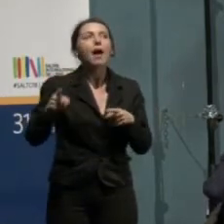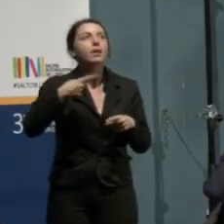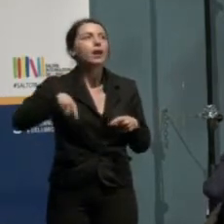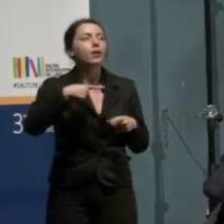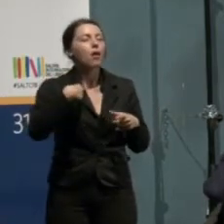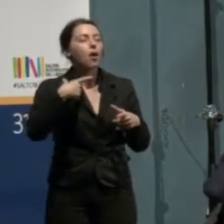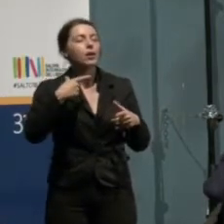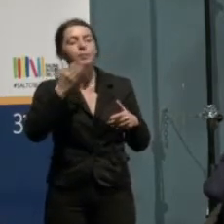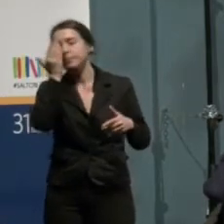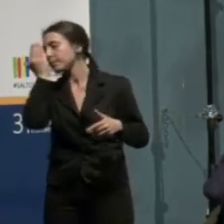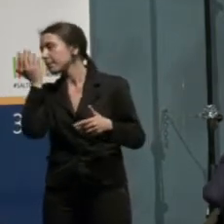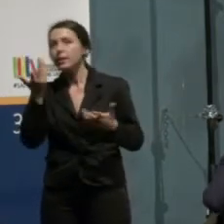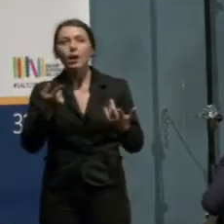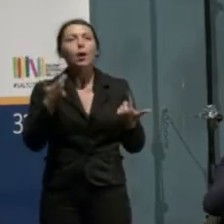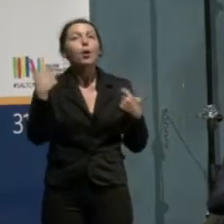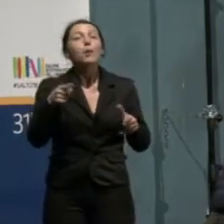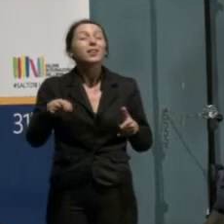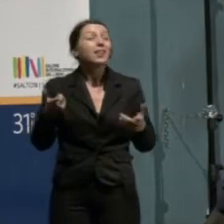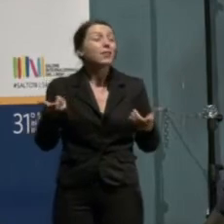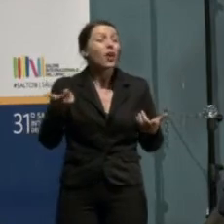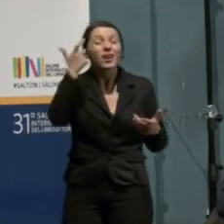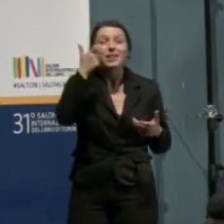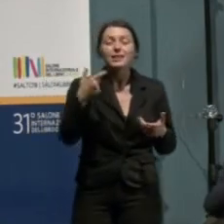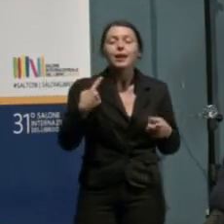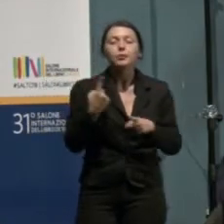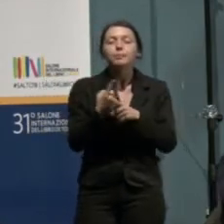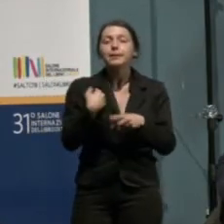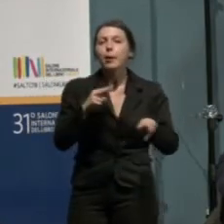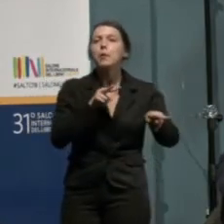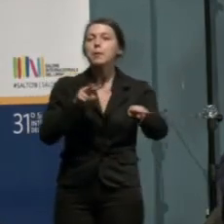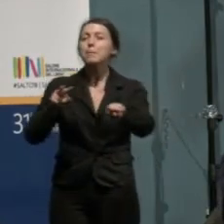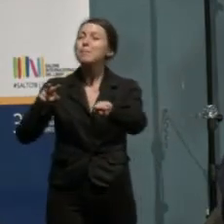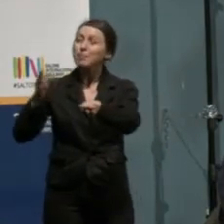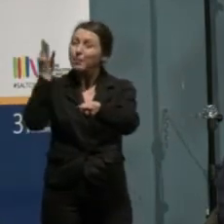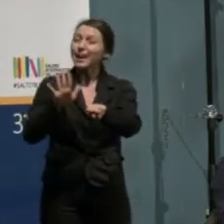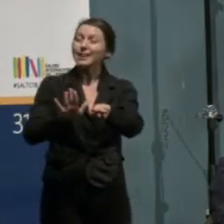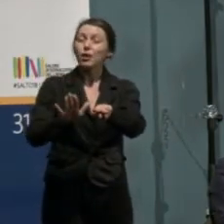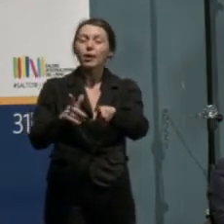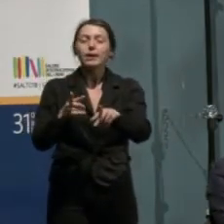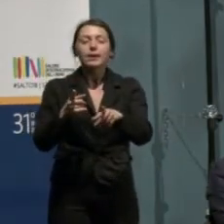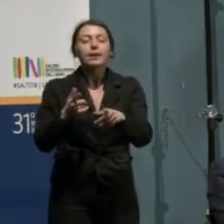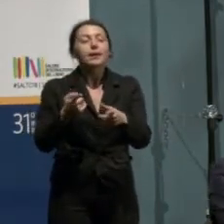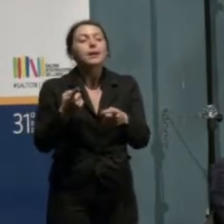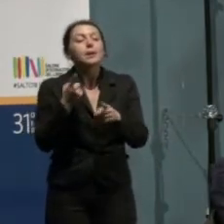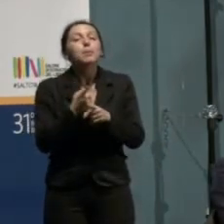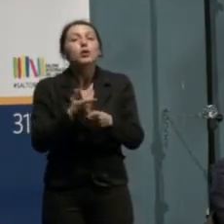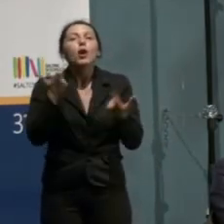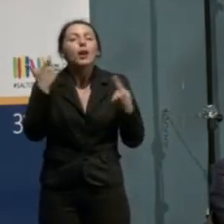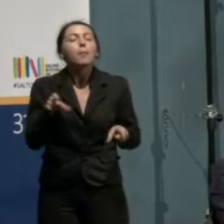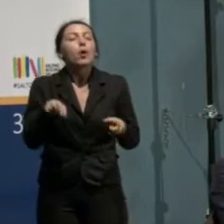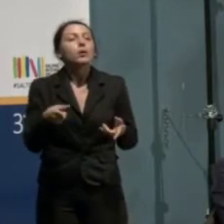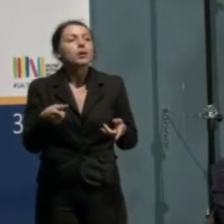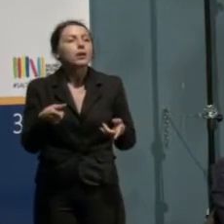oggi è un paese che sorvegliamo dobbiamo sorvegliare in maniera particolare e dovremmo farlo anche a partire dal fatto che un paese con il quale